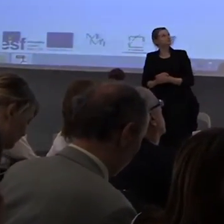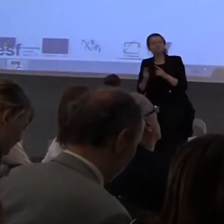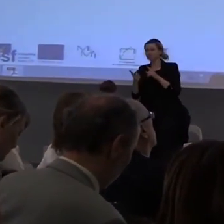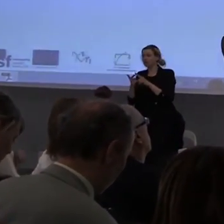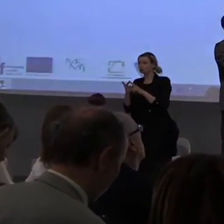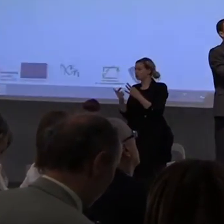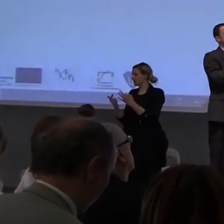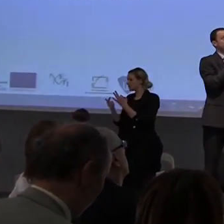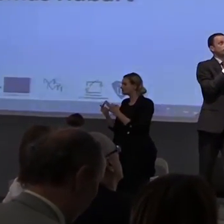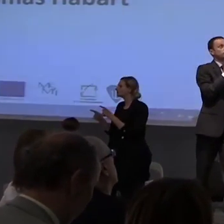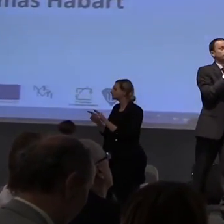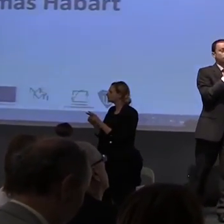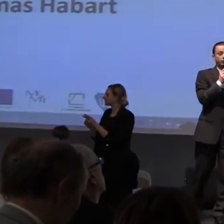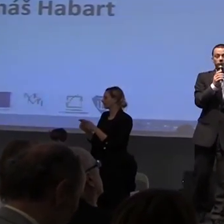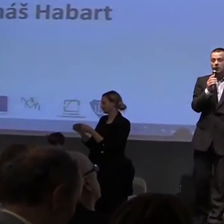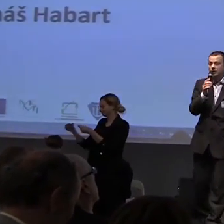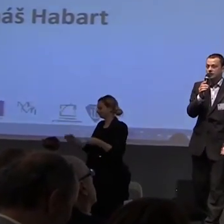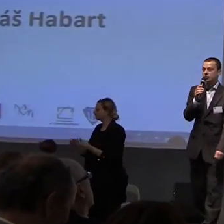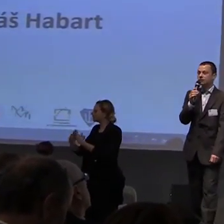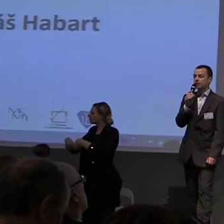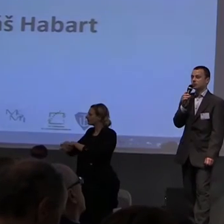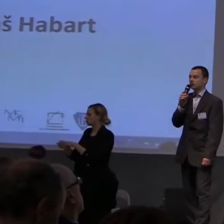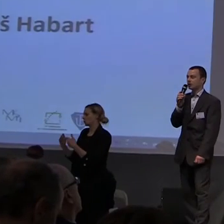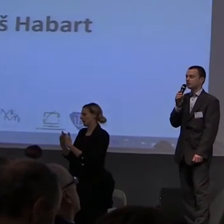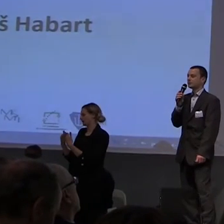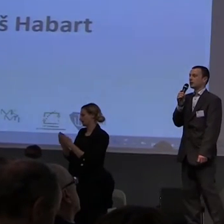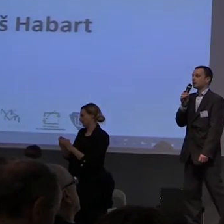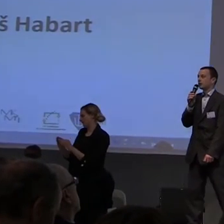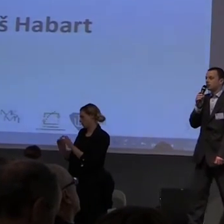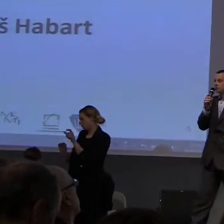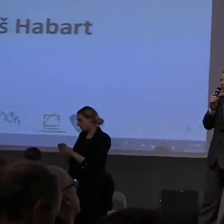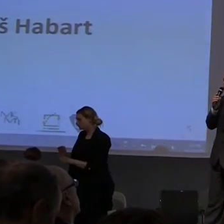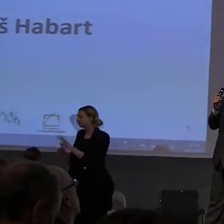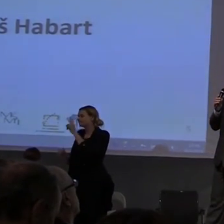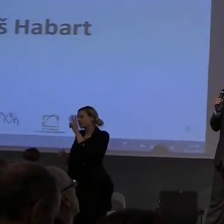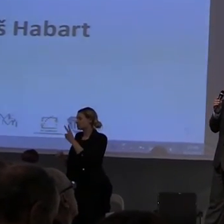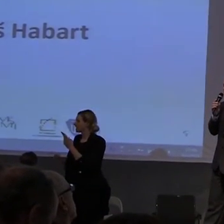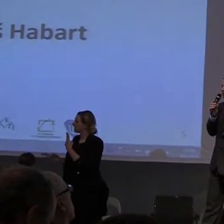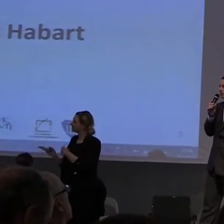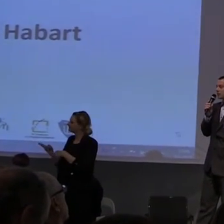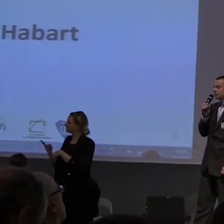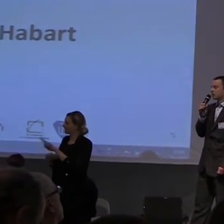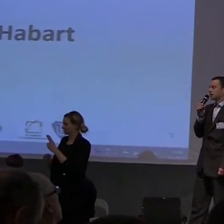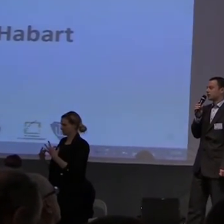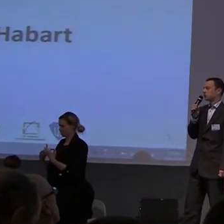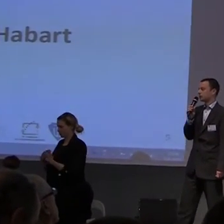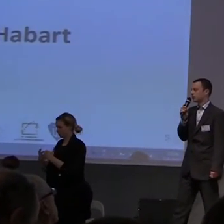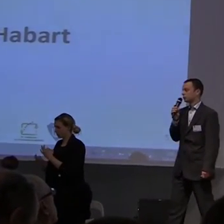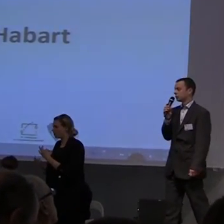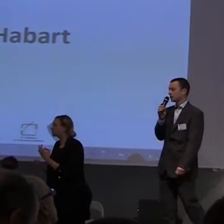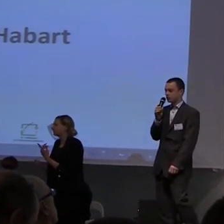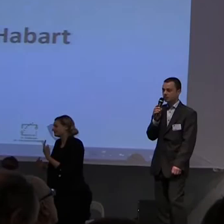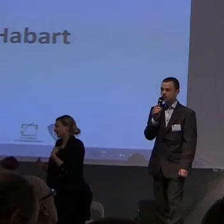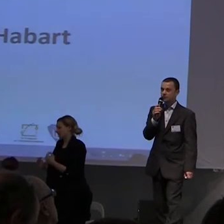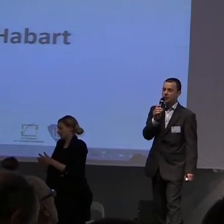Současná situace je samozřejmě, jak víte, velmi komplikovaná, je nejasné financování. V zásadě záleží na ochotě